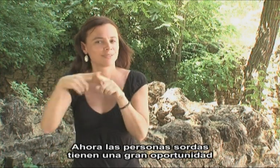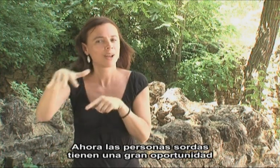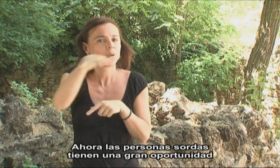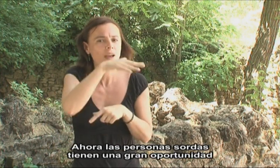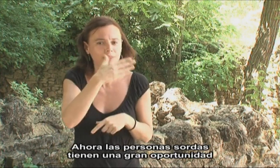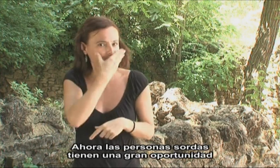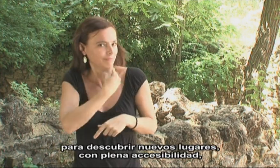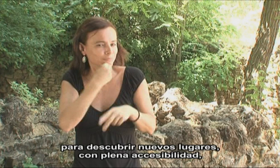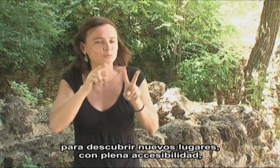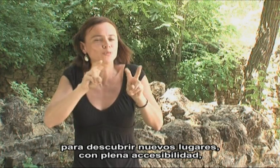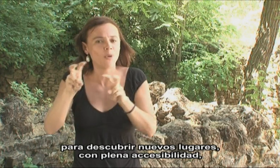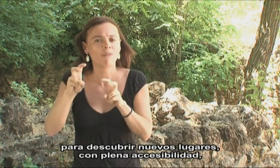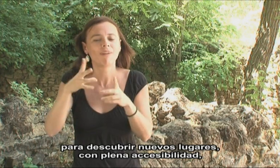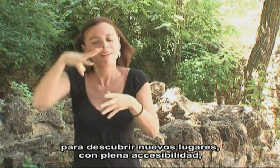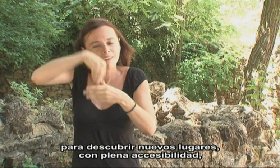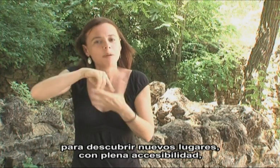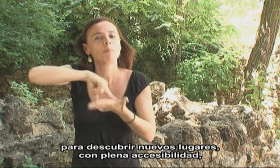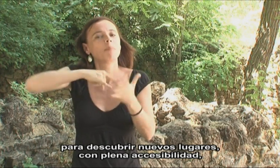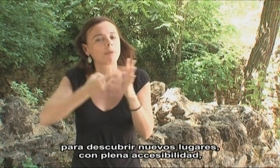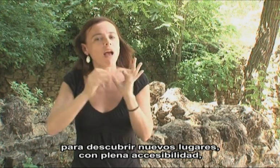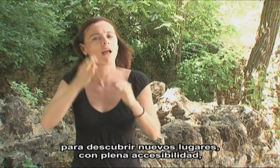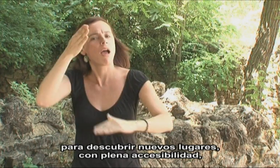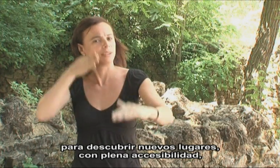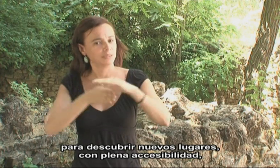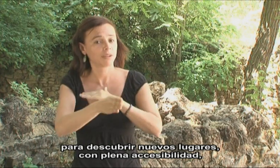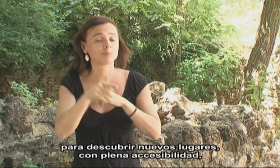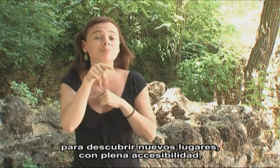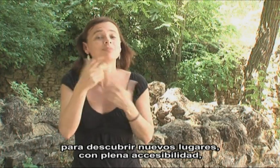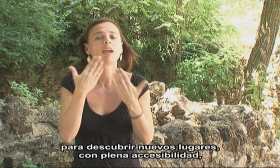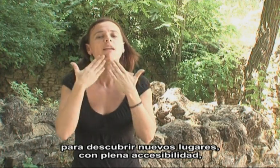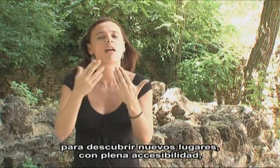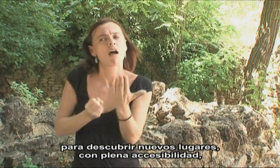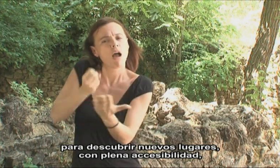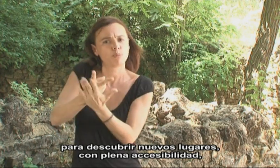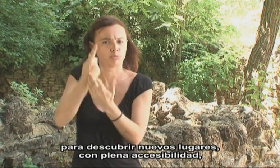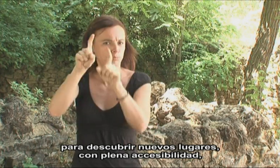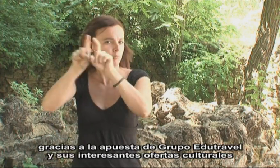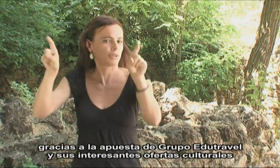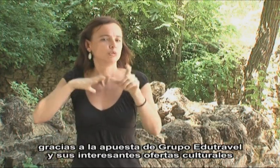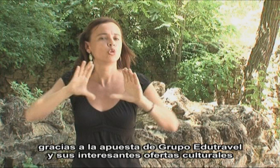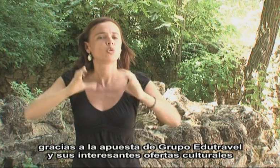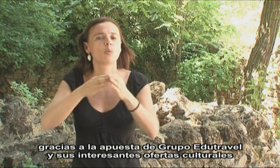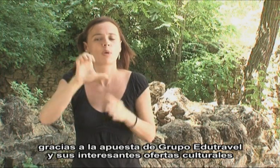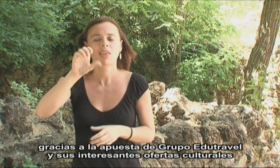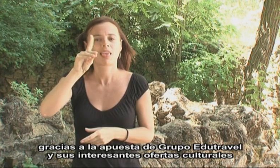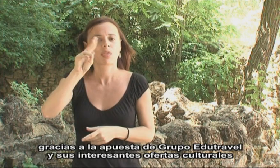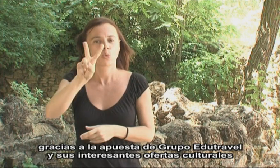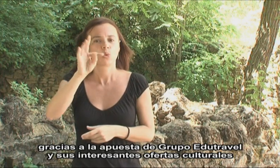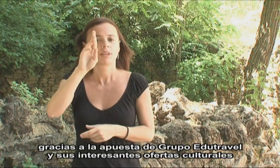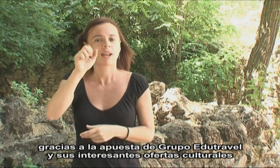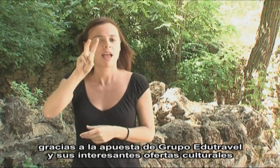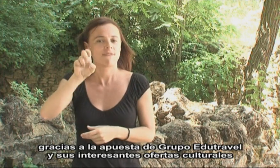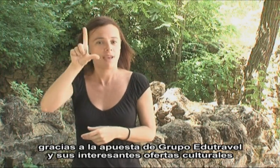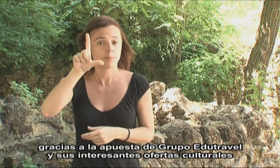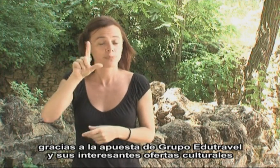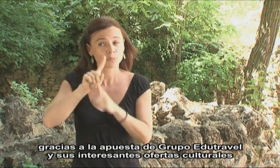oportunidad para descubrir nuevos lugares con plena accesibilidad gracias a la apuesta del grupo